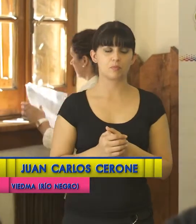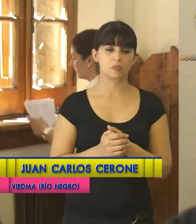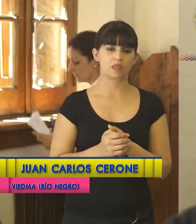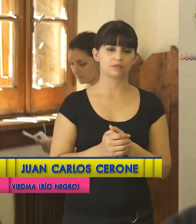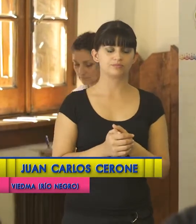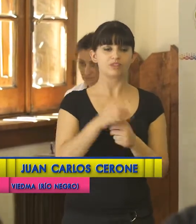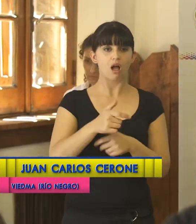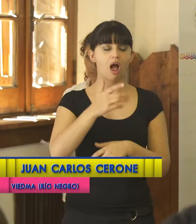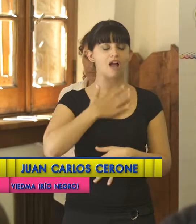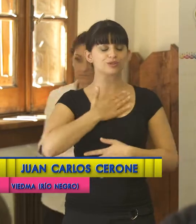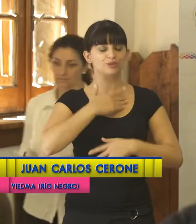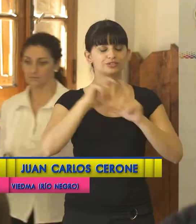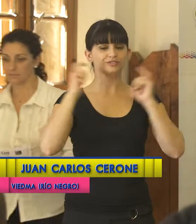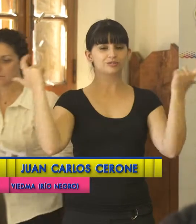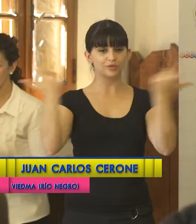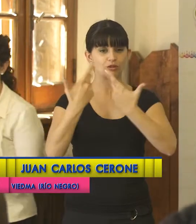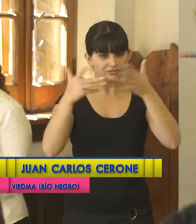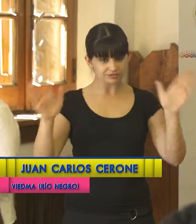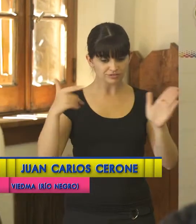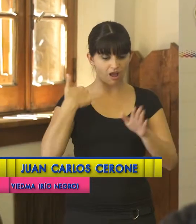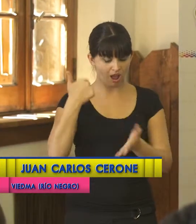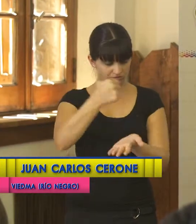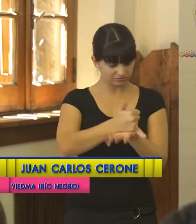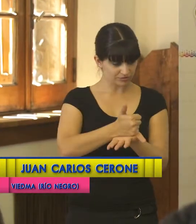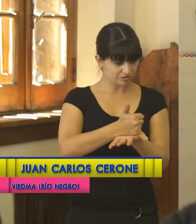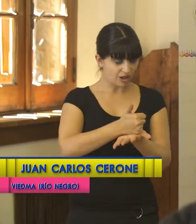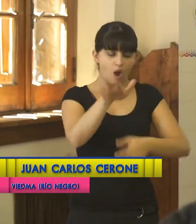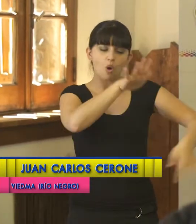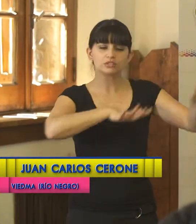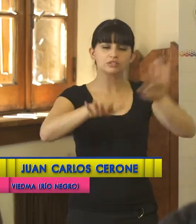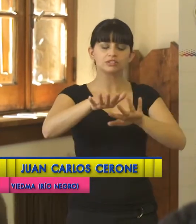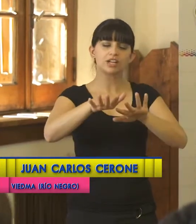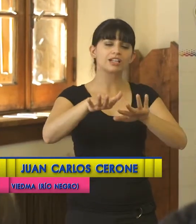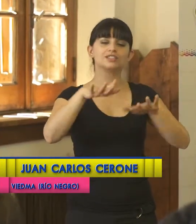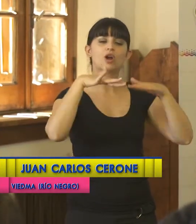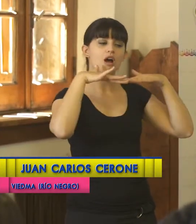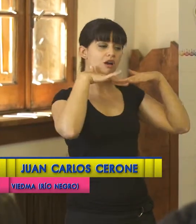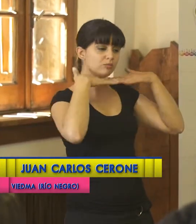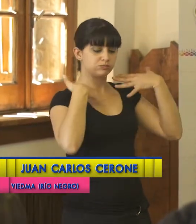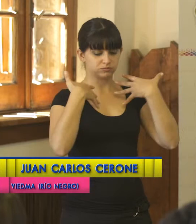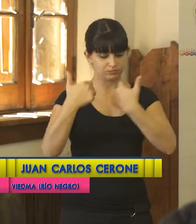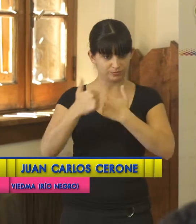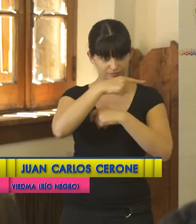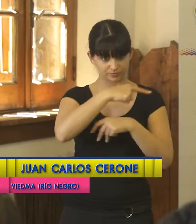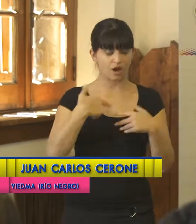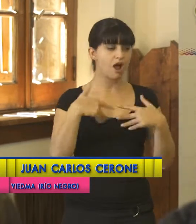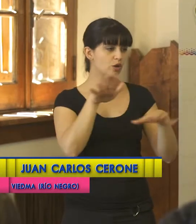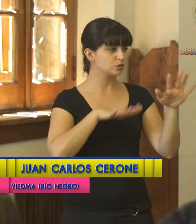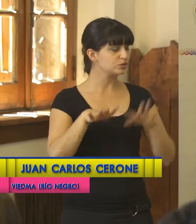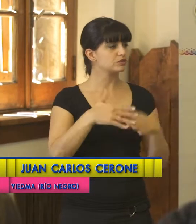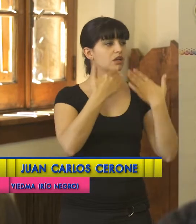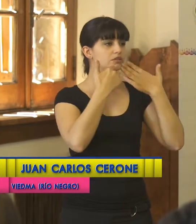estar en esta audiencia pública es que organizó la defensoría del público quiero